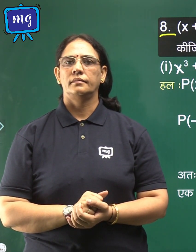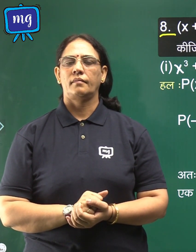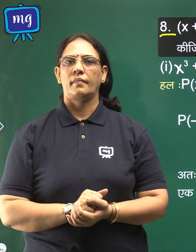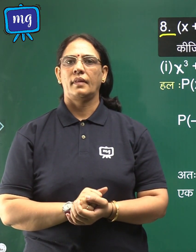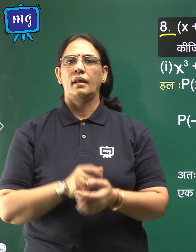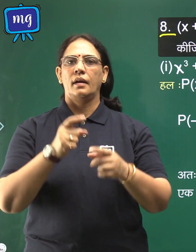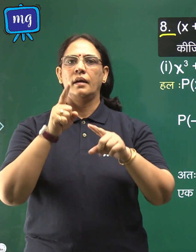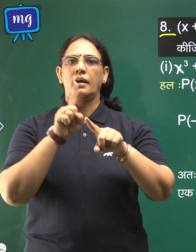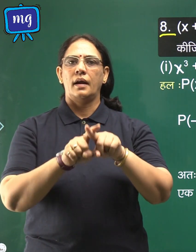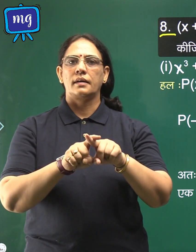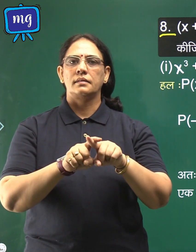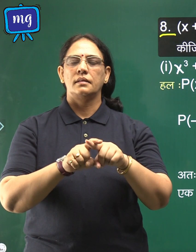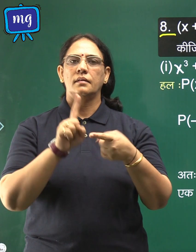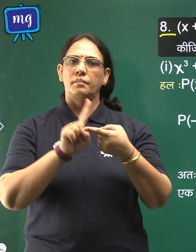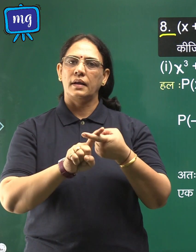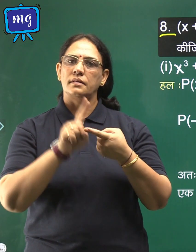एक्स प्लस 1